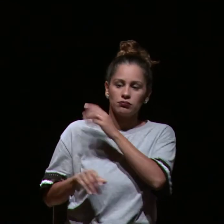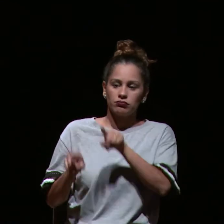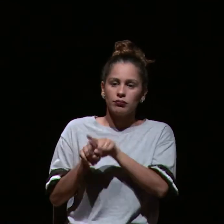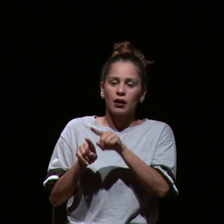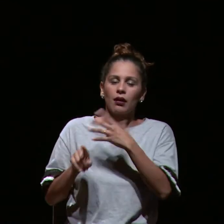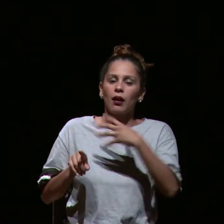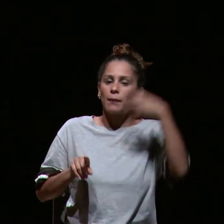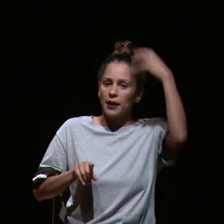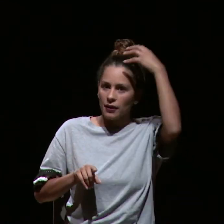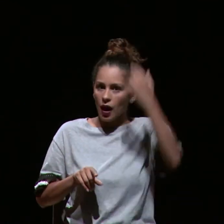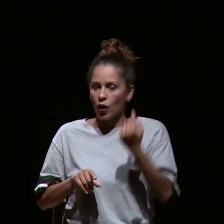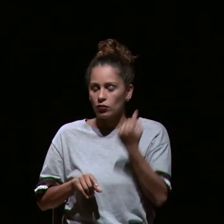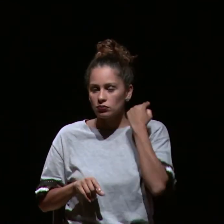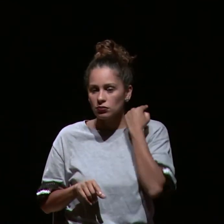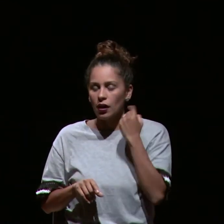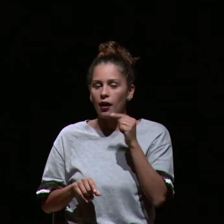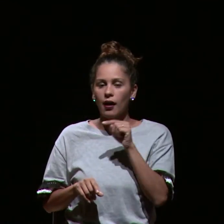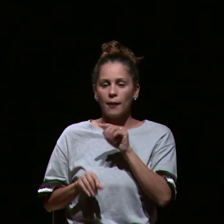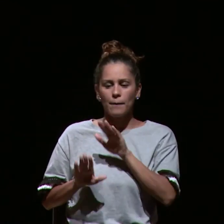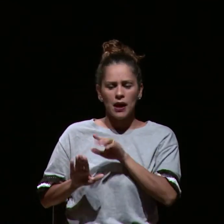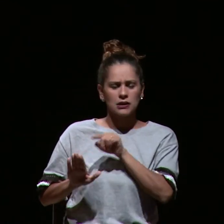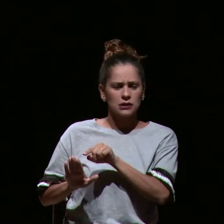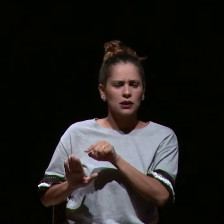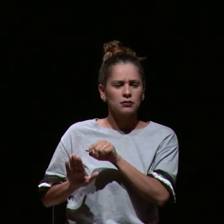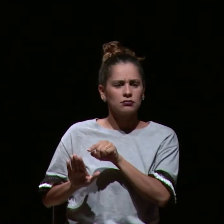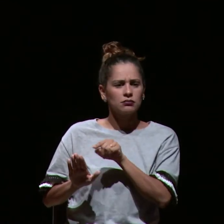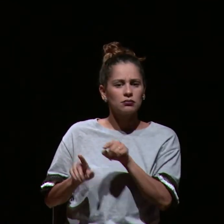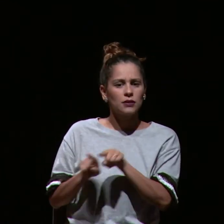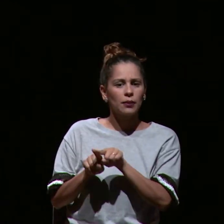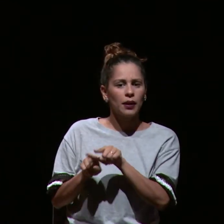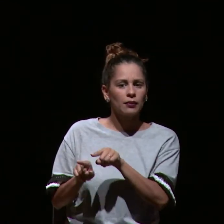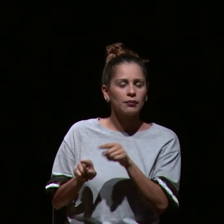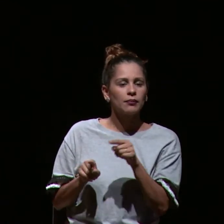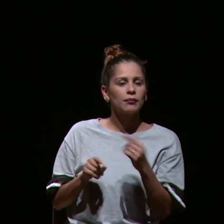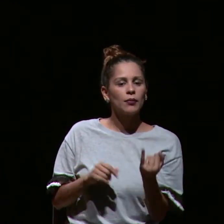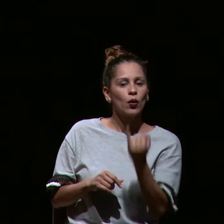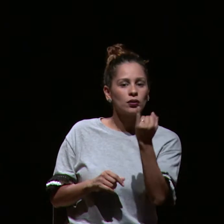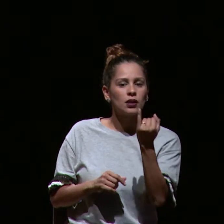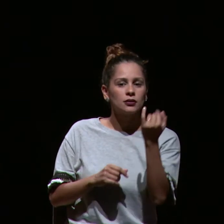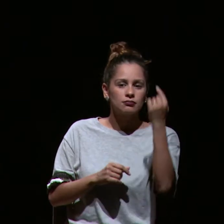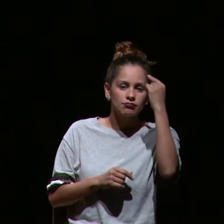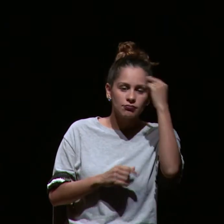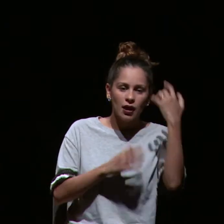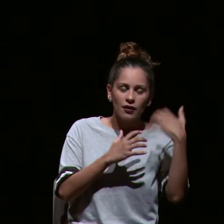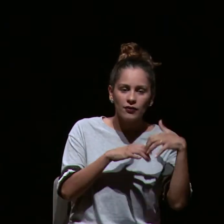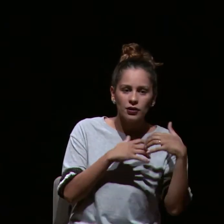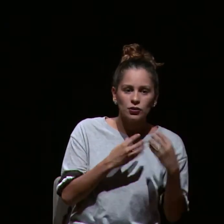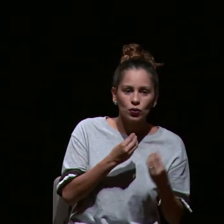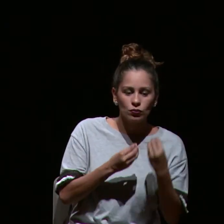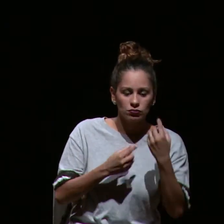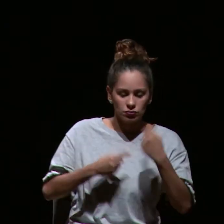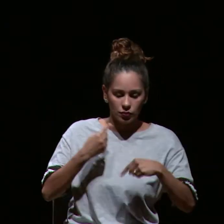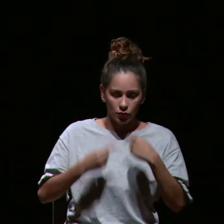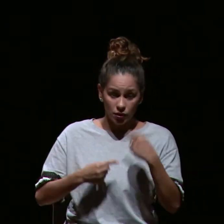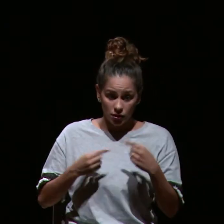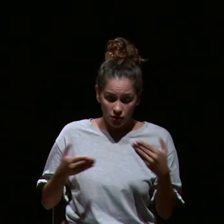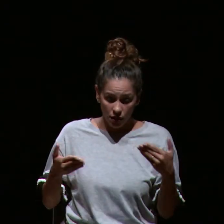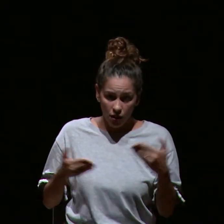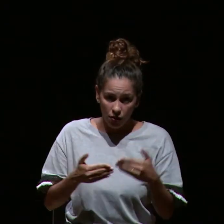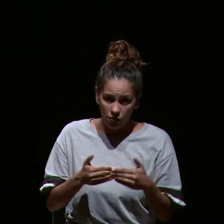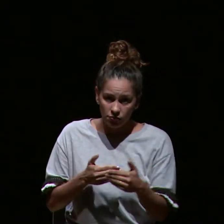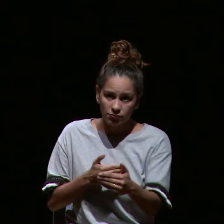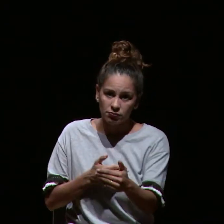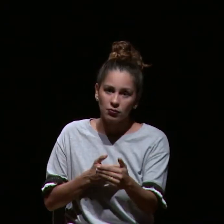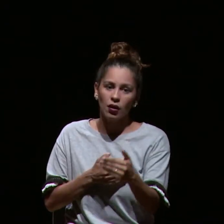parecem bastante propícias para elucidar muitos riscos aos quais estamos sujeitos quando pensamos em políticas atuais de ensino da história e